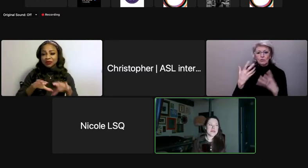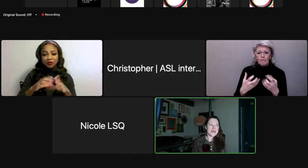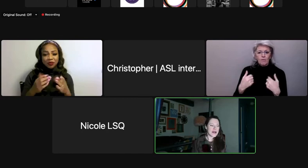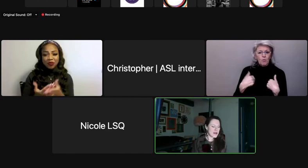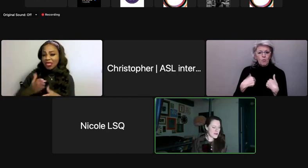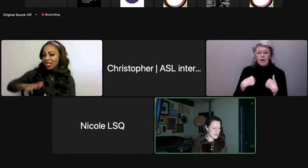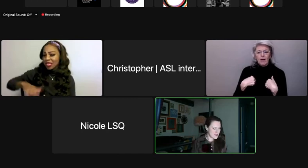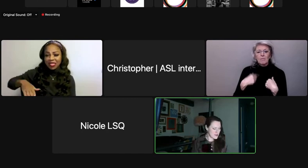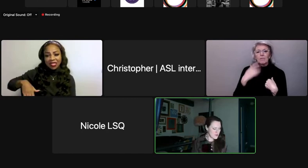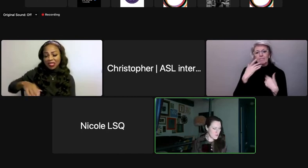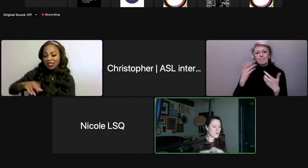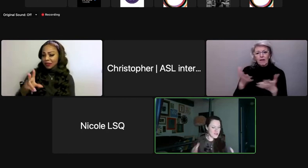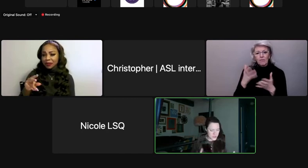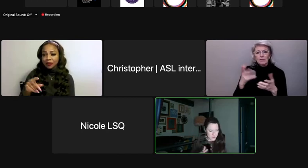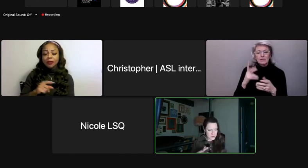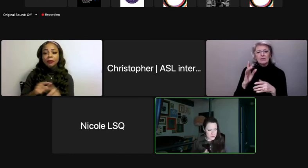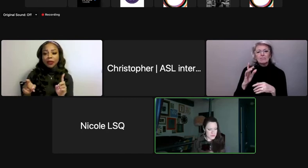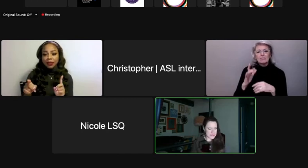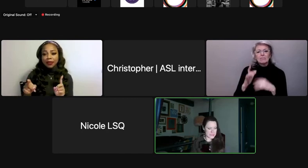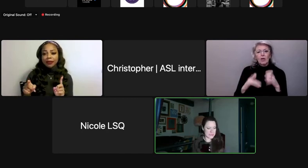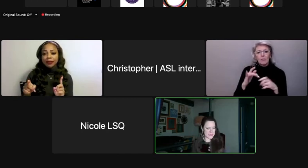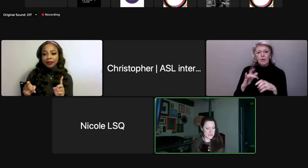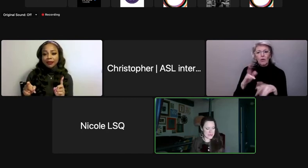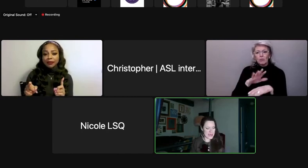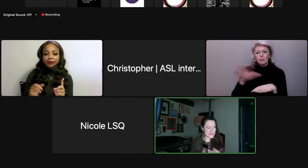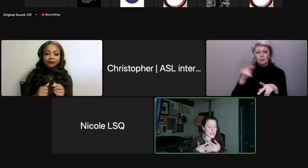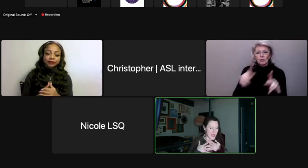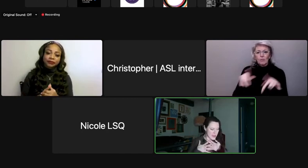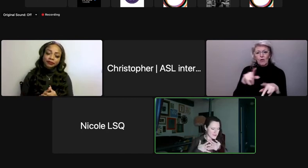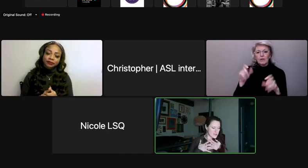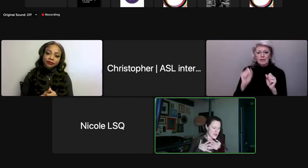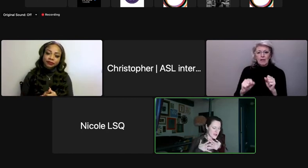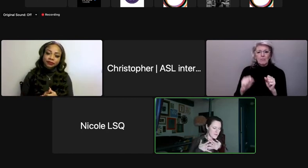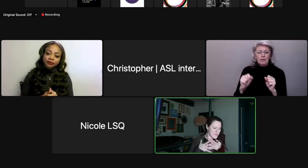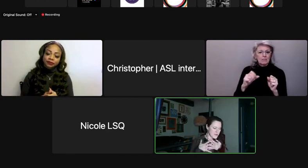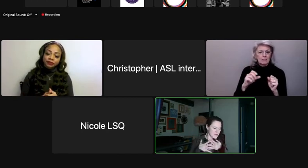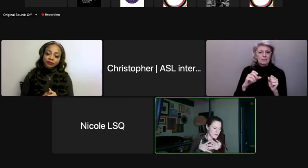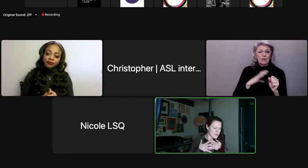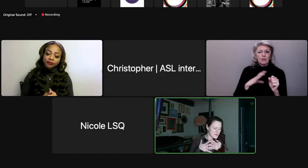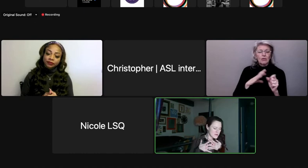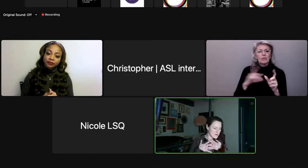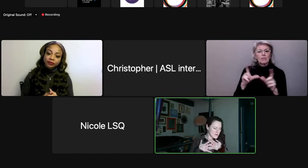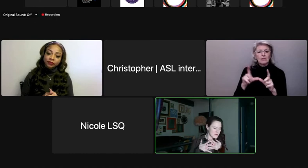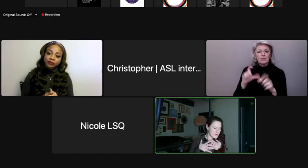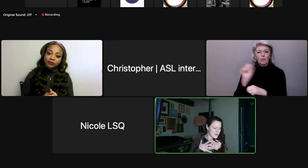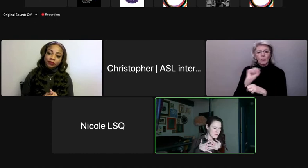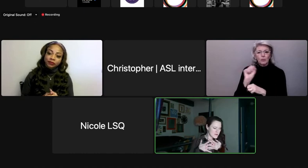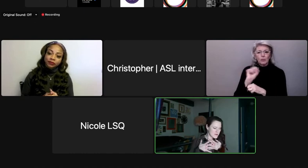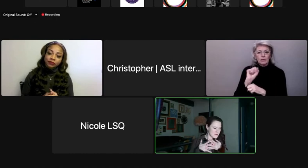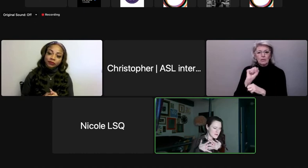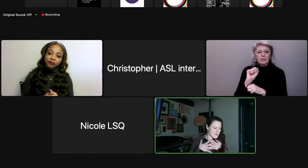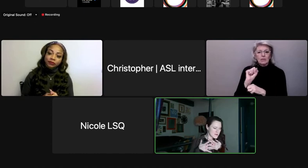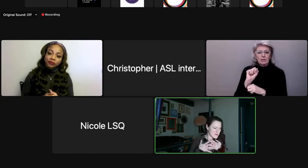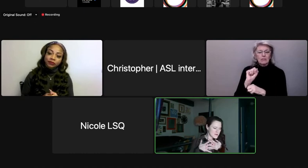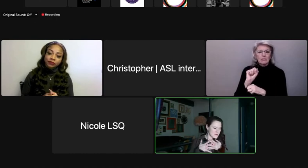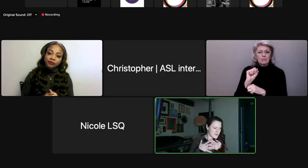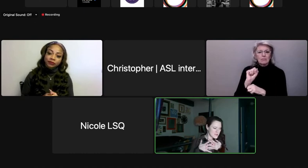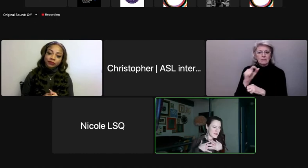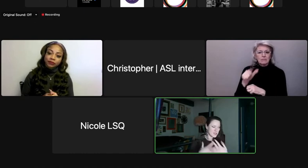de favoriser un monde où tous peuvent avoir un permis de conduire qui